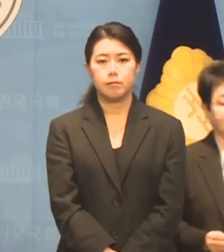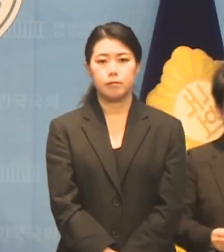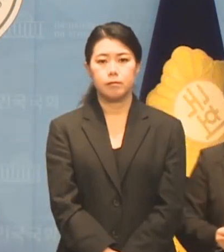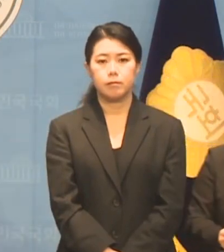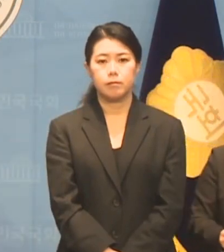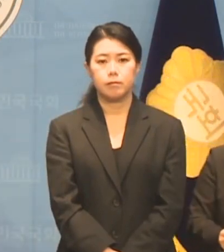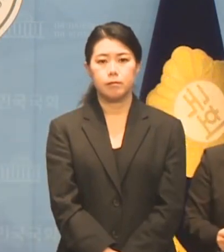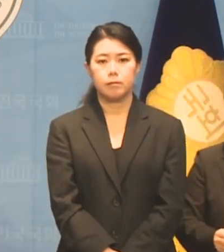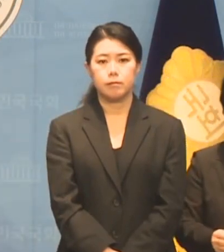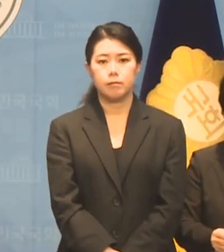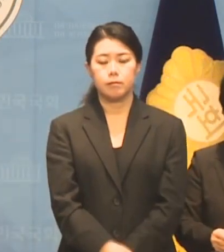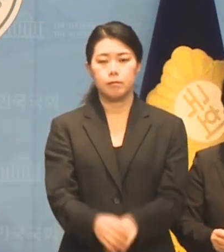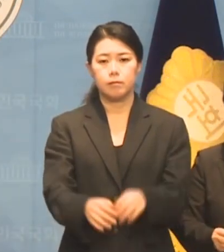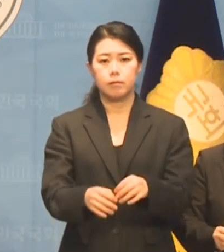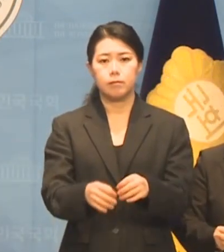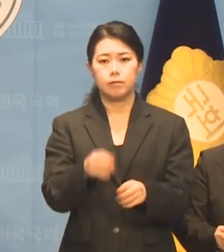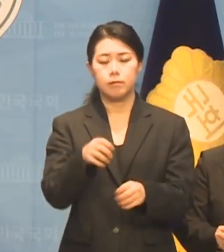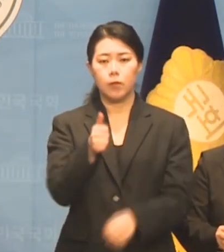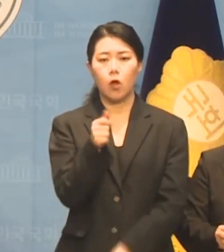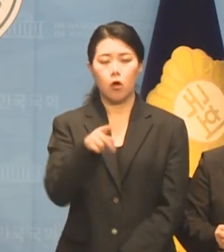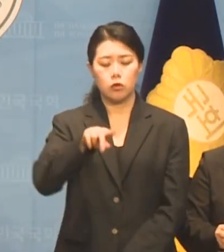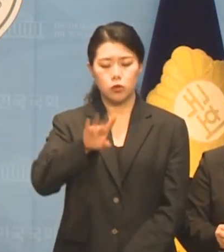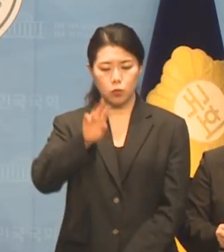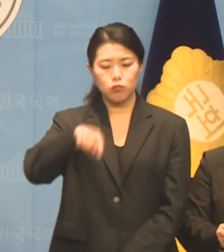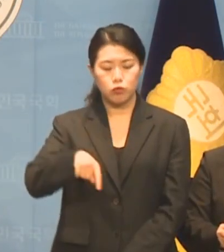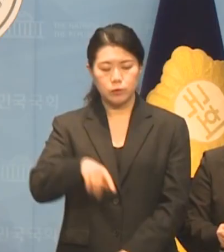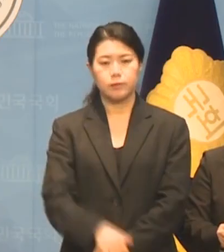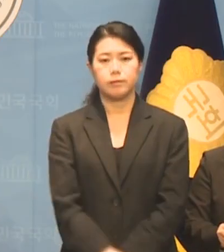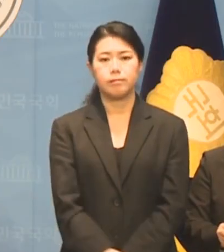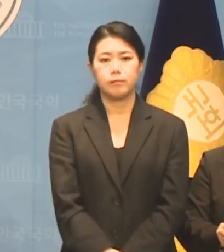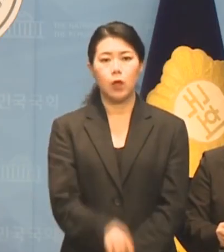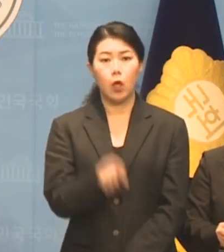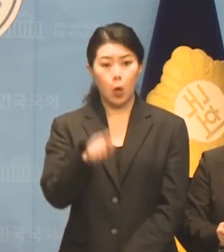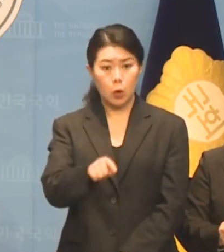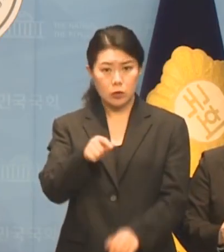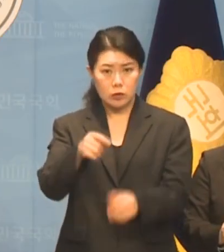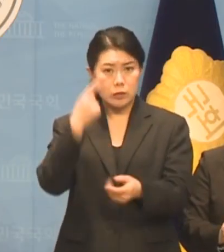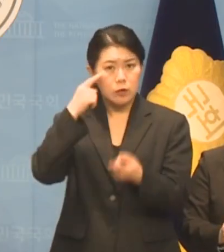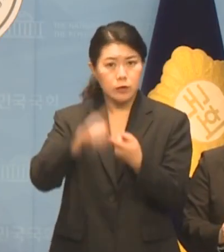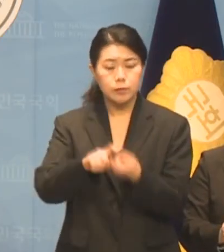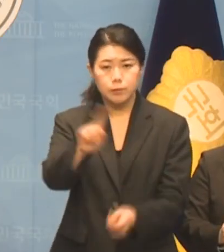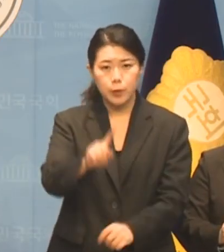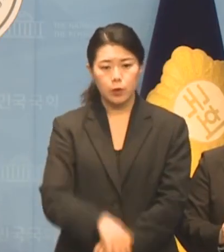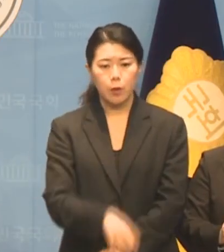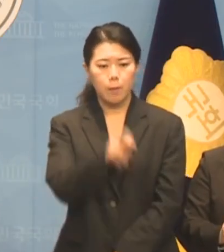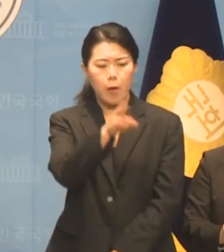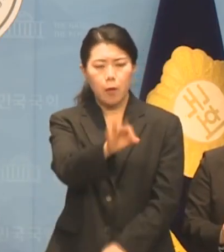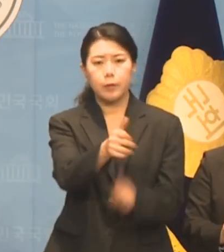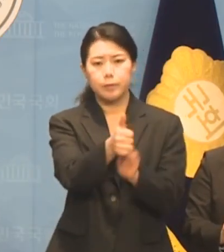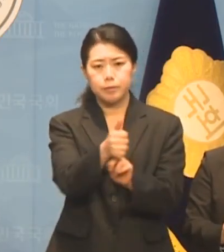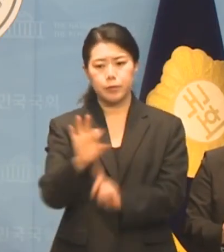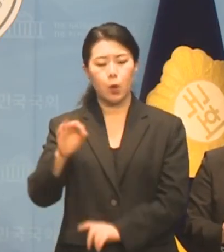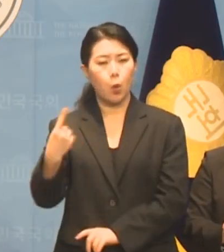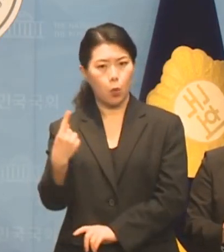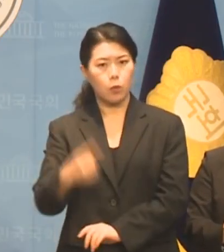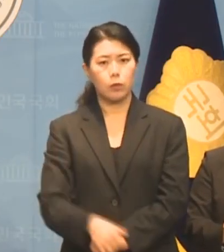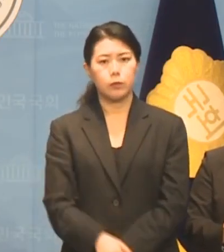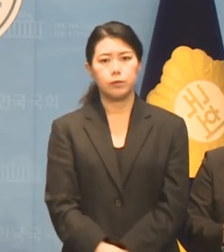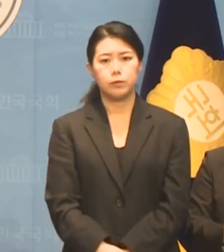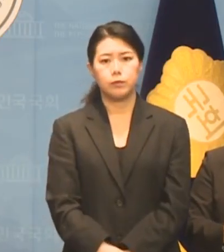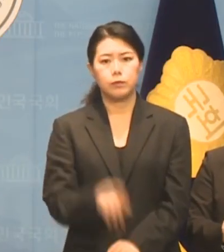예, 창원시 성산구 허승무 의원입니다. 여기서 주목해야 할 것은 명태균 씨와 오세훈